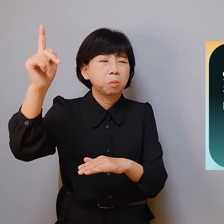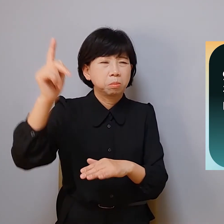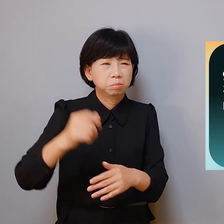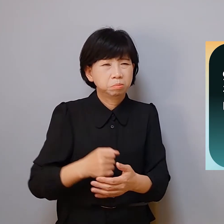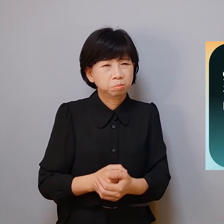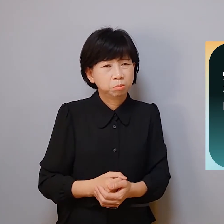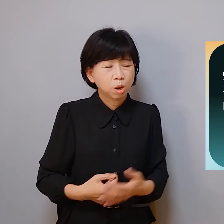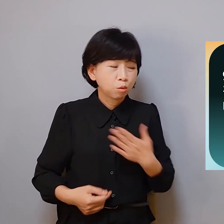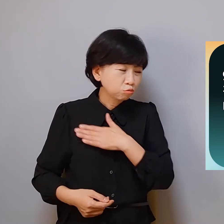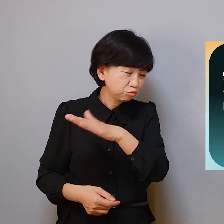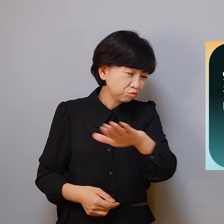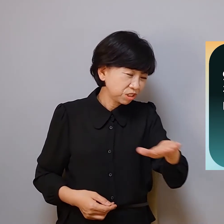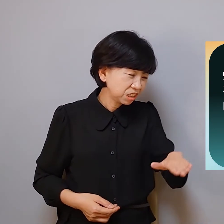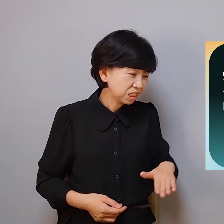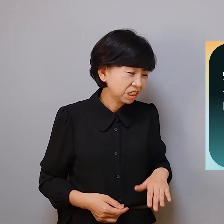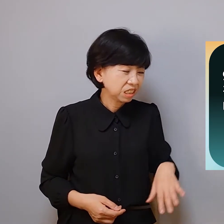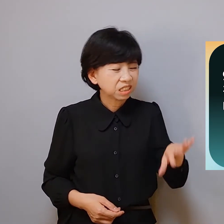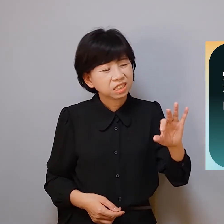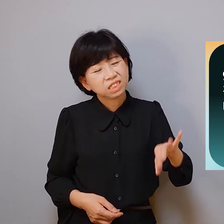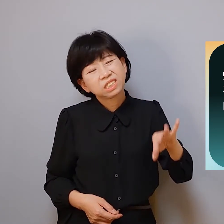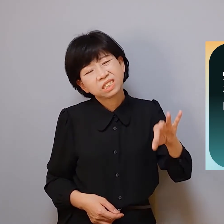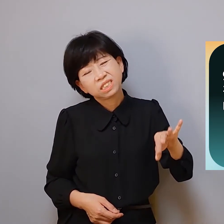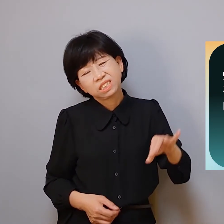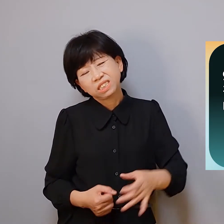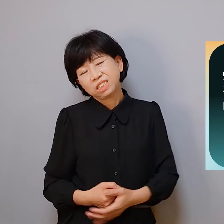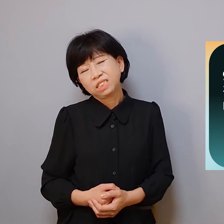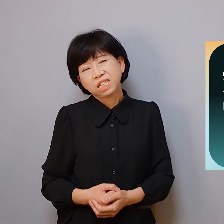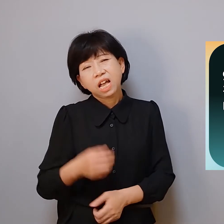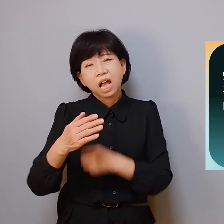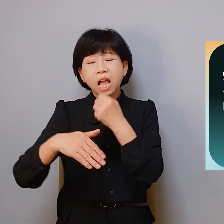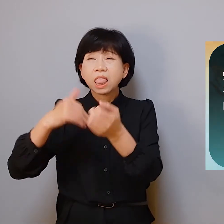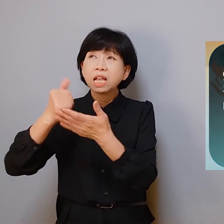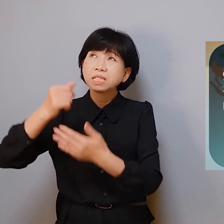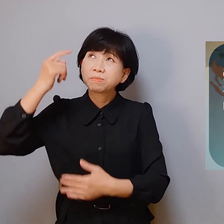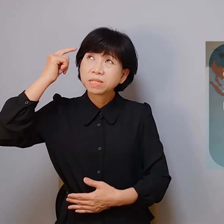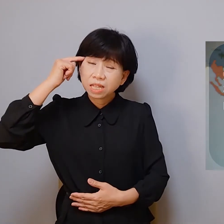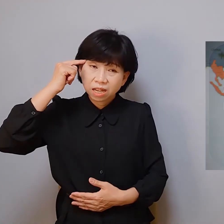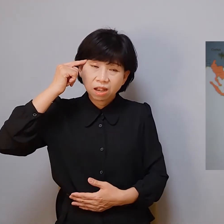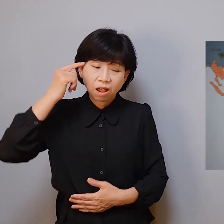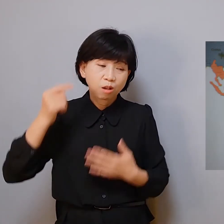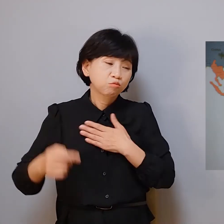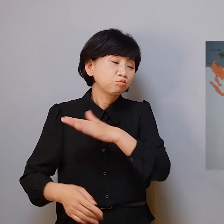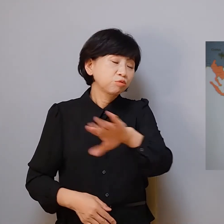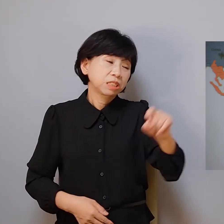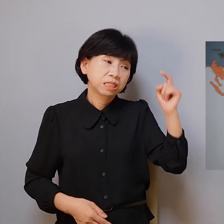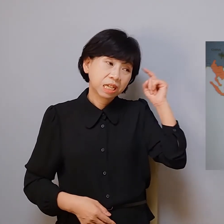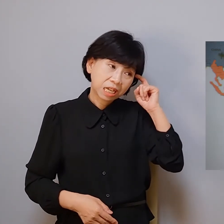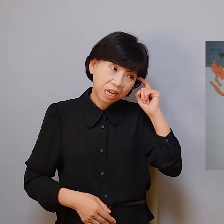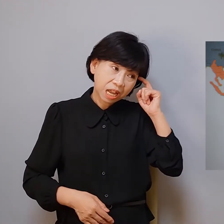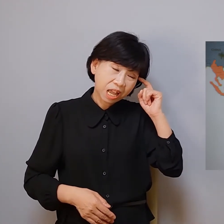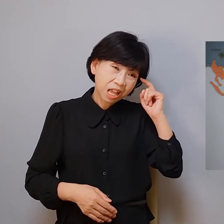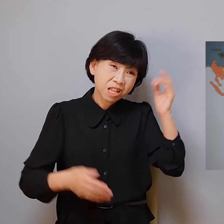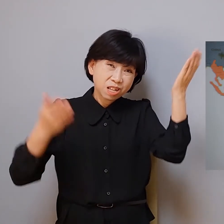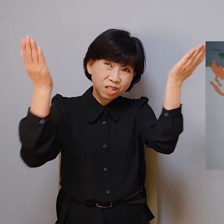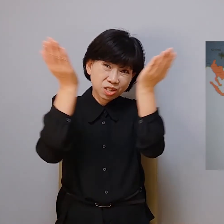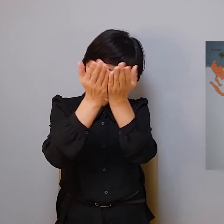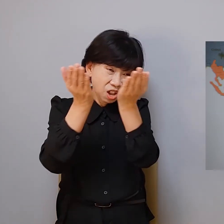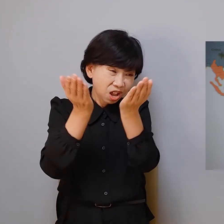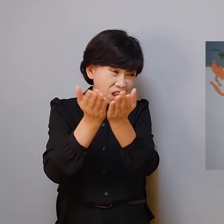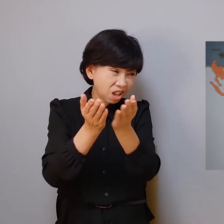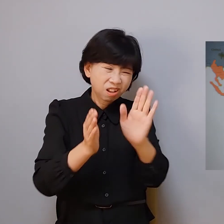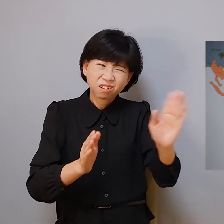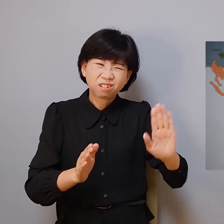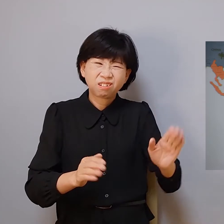생각보다 높음이니라. 아멘. 여러분, 우리의 생각이 있고 하나님의 생각이 있어요. 같을까요? 다른